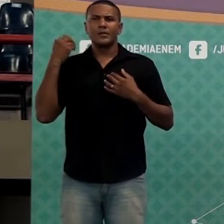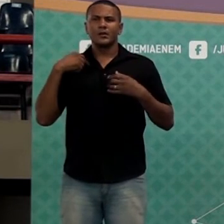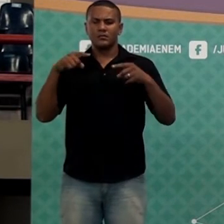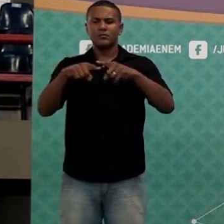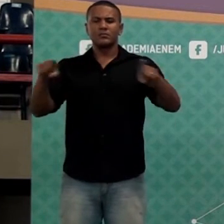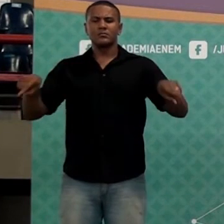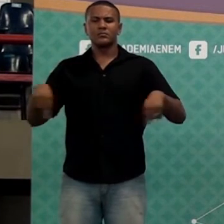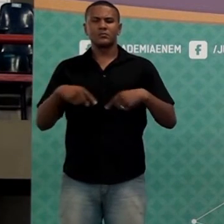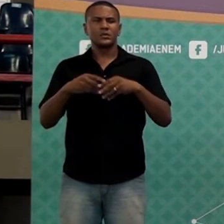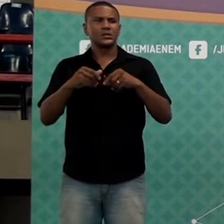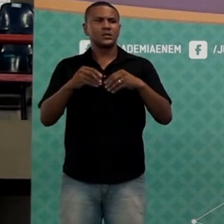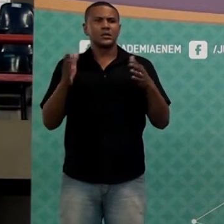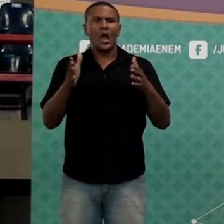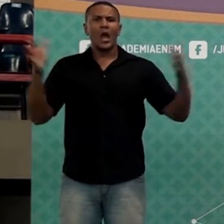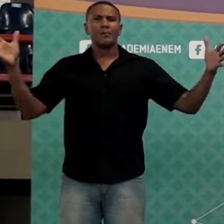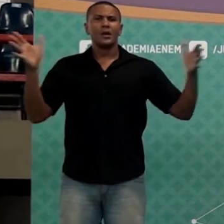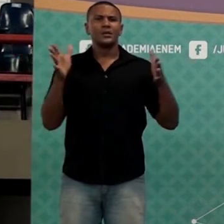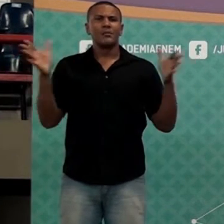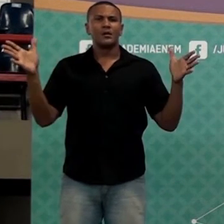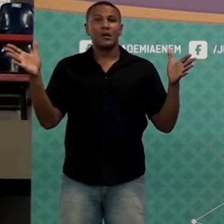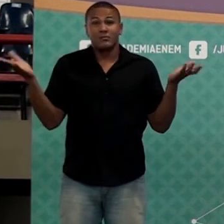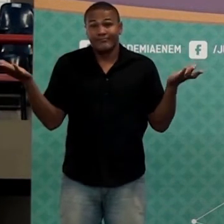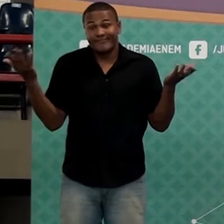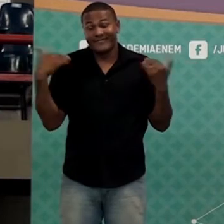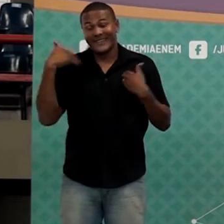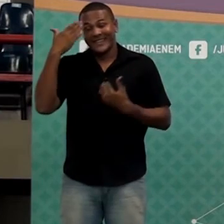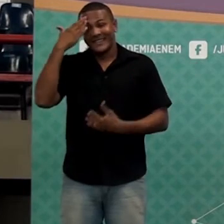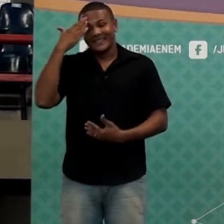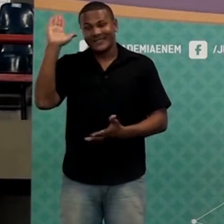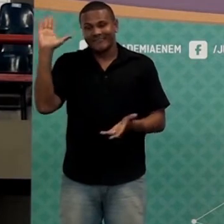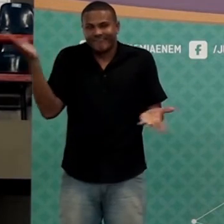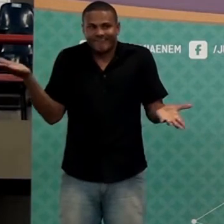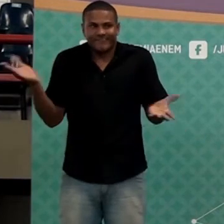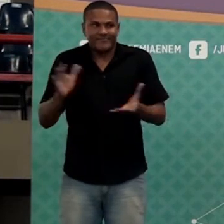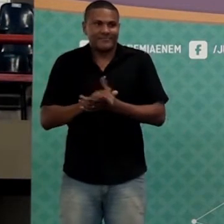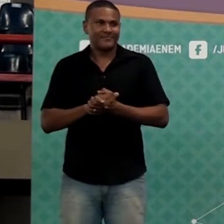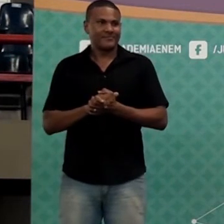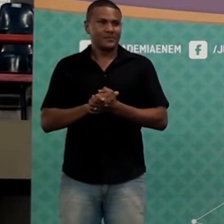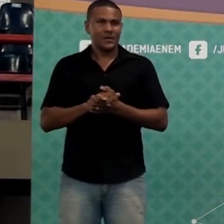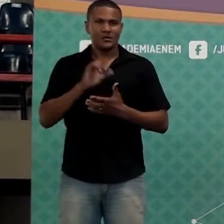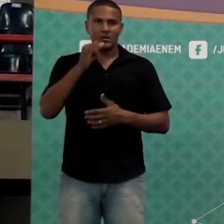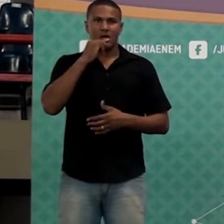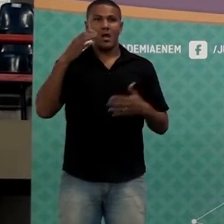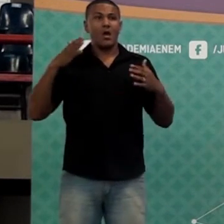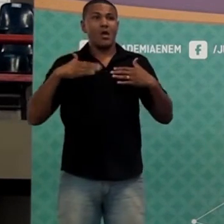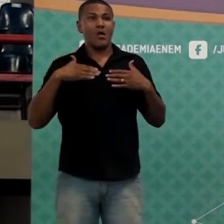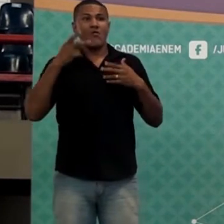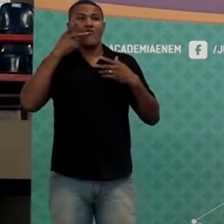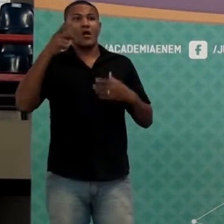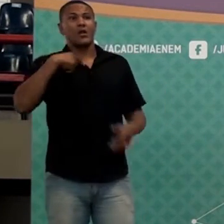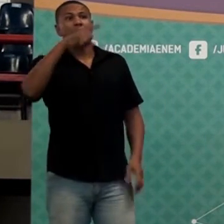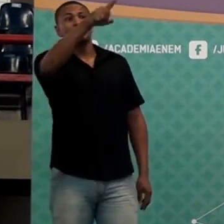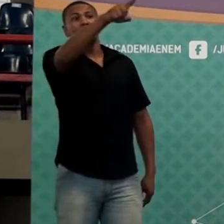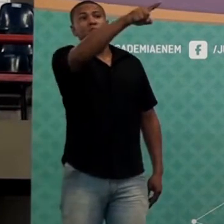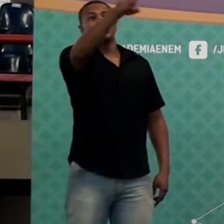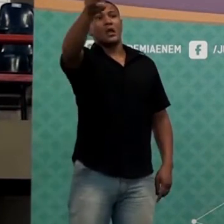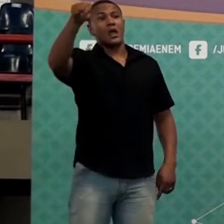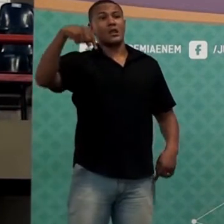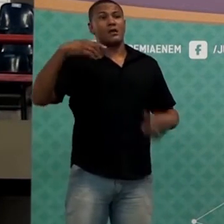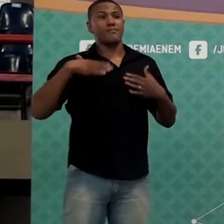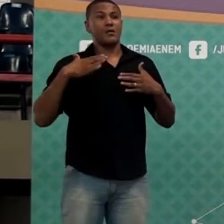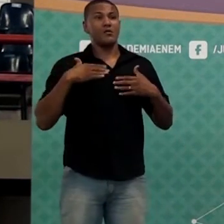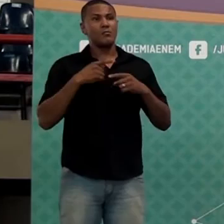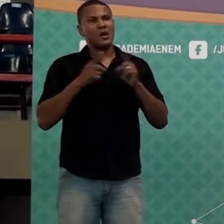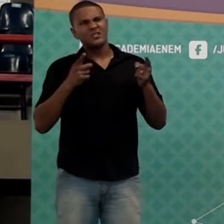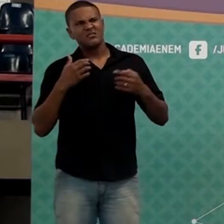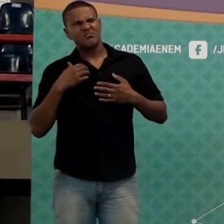um pequeno problema chamado... Não sei. Eu digo que o meu território vai até ali. Mas não custa nada fazer uma